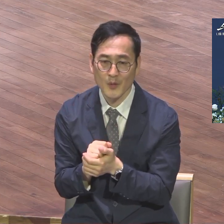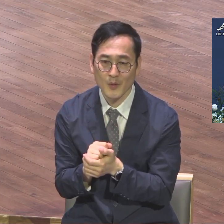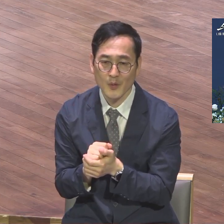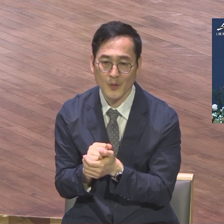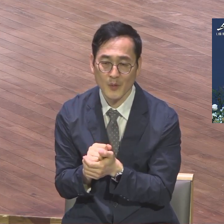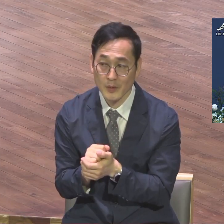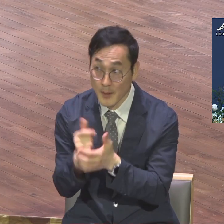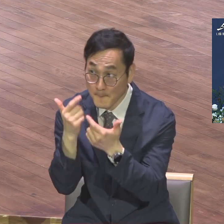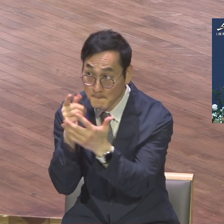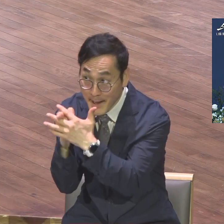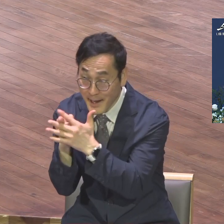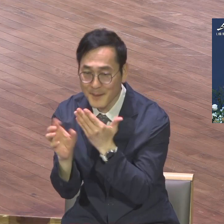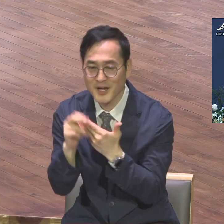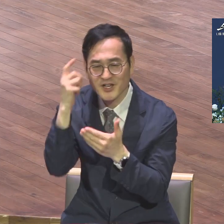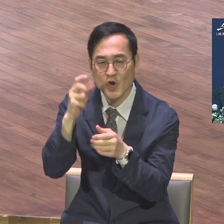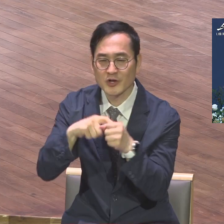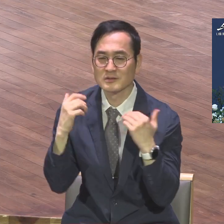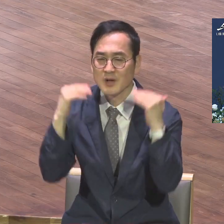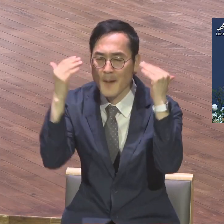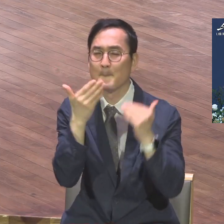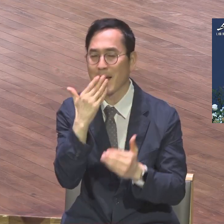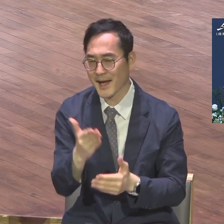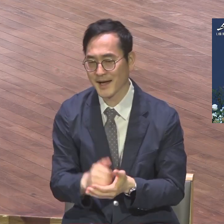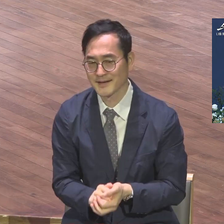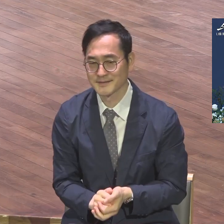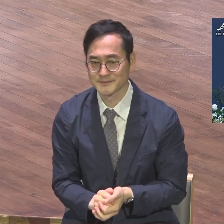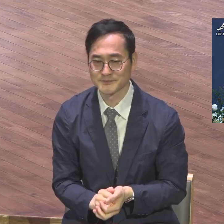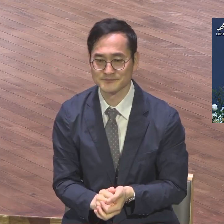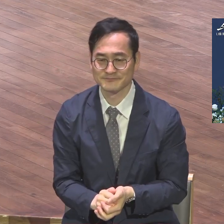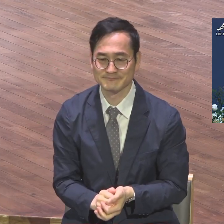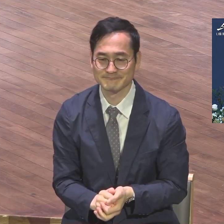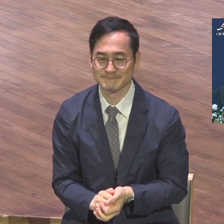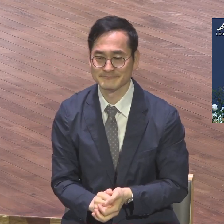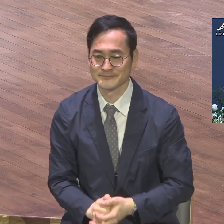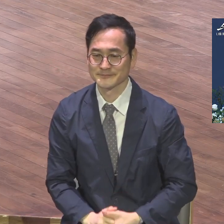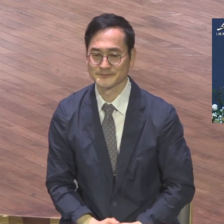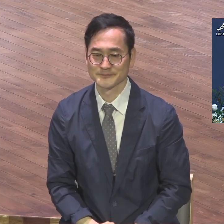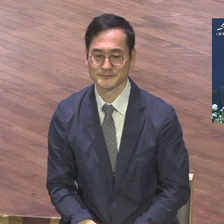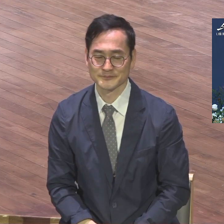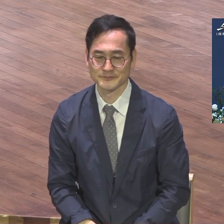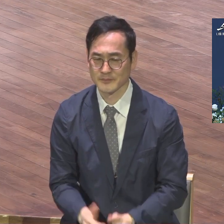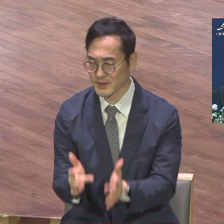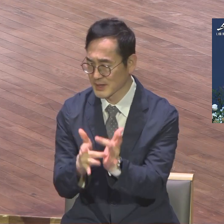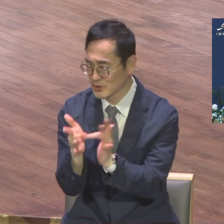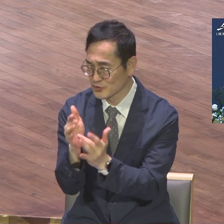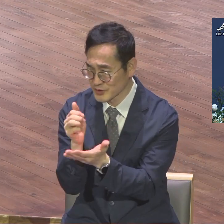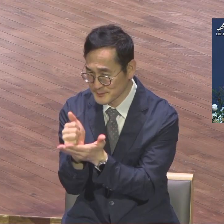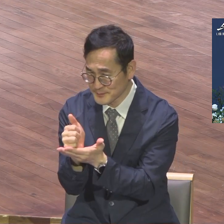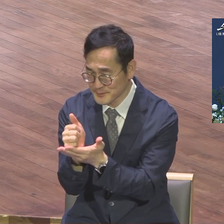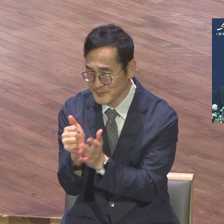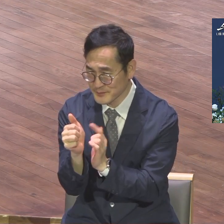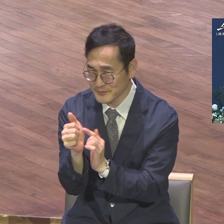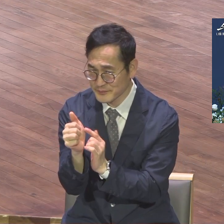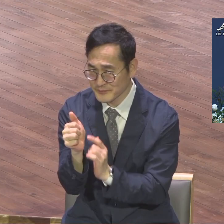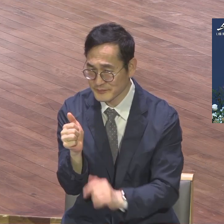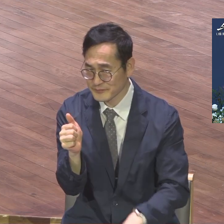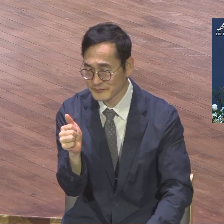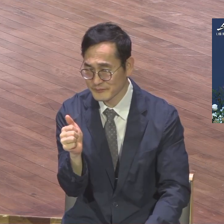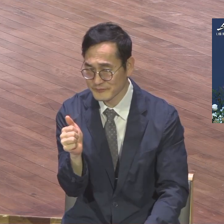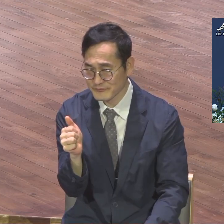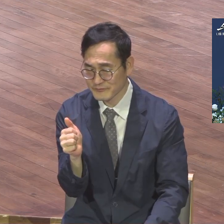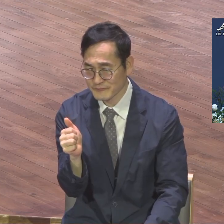영적 성장돼요. 영적으로 성장이 이루어지게 돼 있어요. 자, 예수님이 기대하신